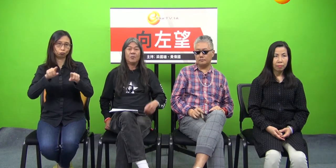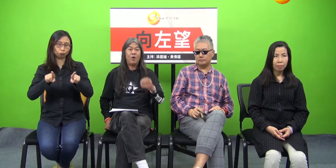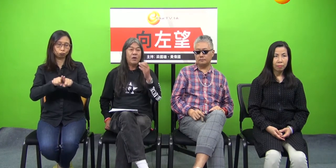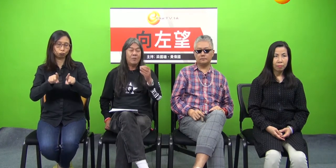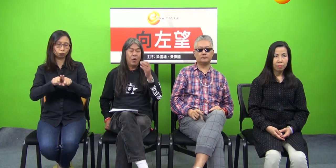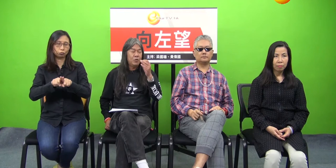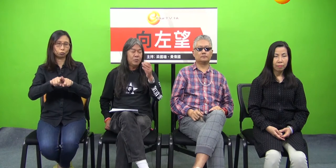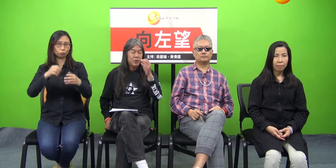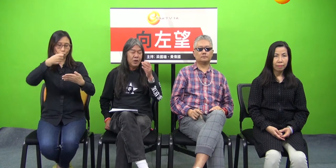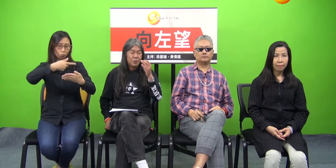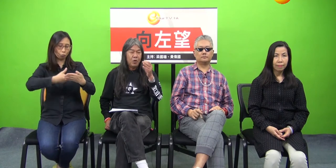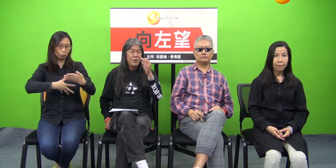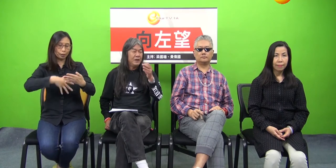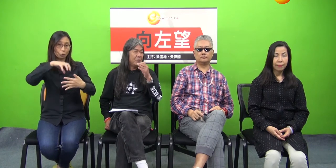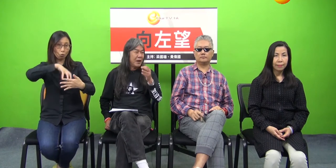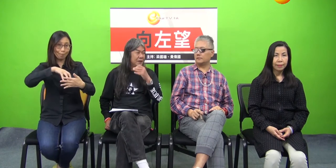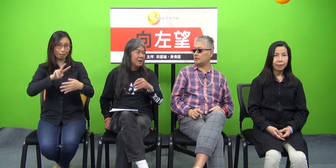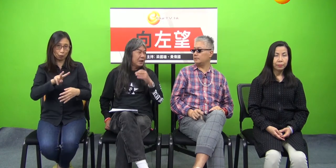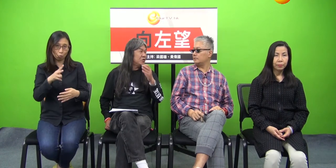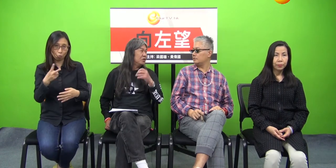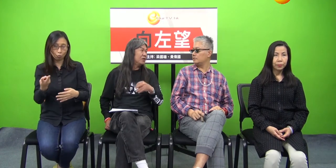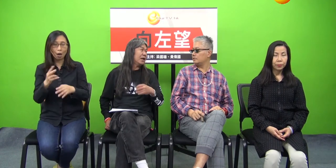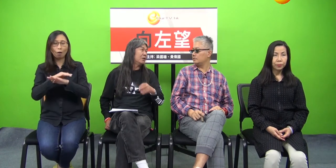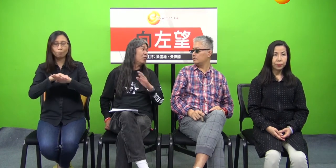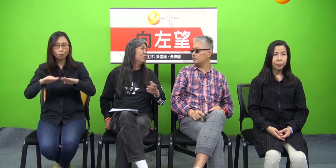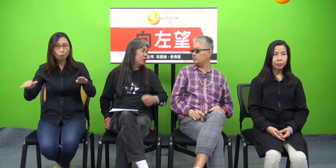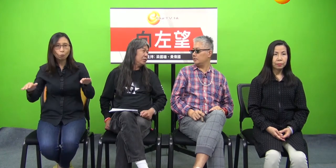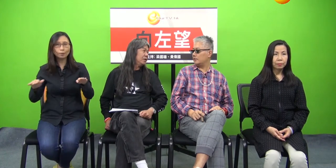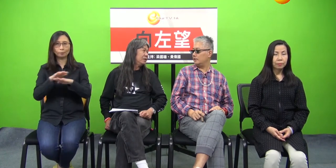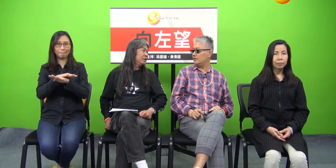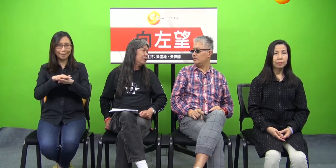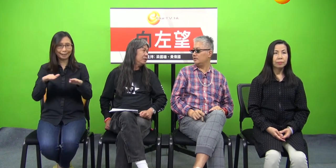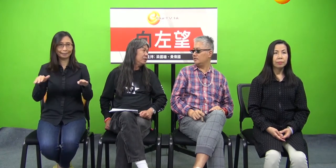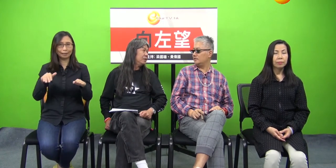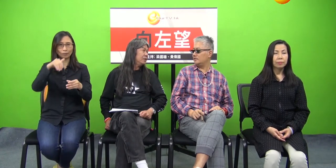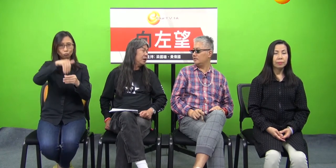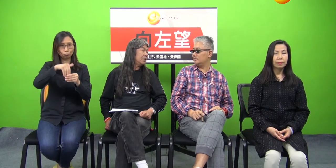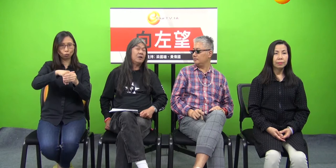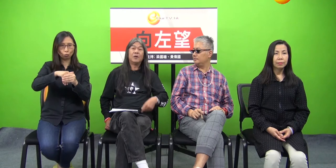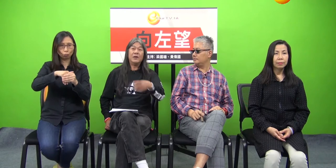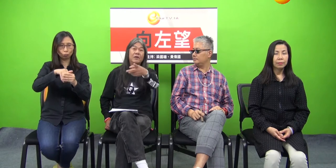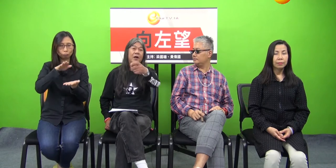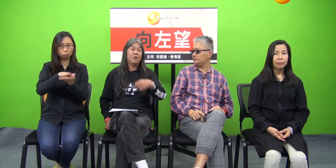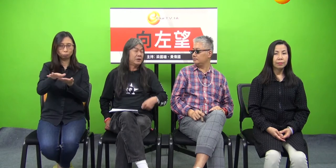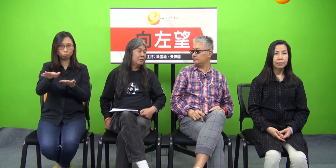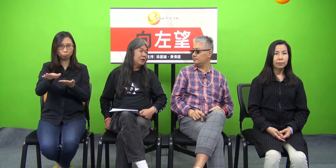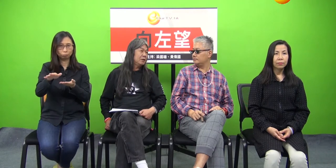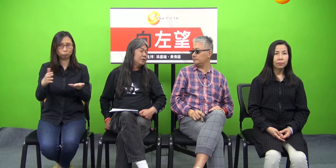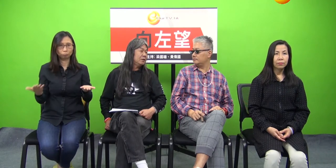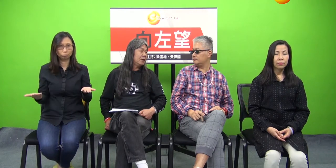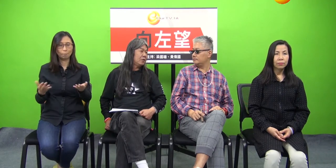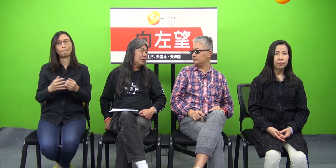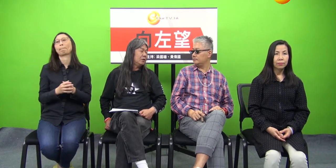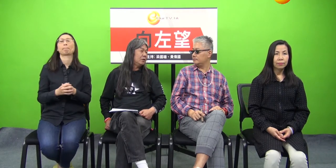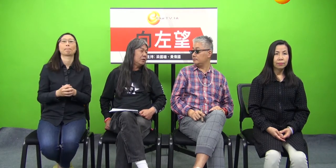個普遍及平等的選舉產生冇咗啊嘛？係咪？你唔係變氣法啊，黃振文